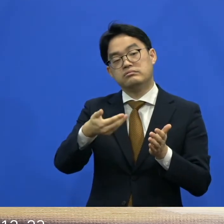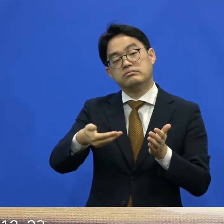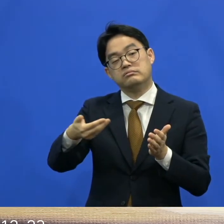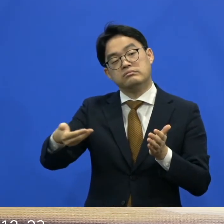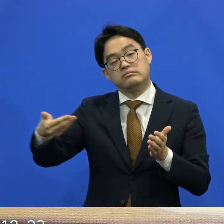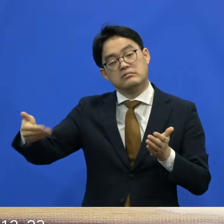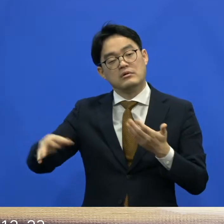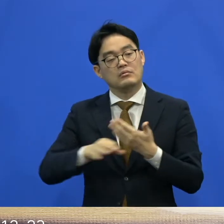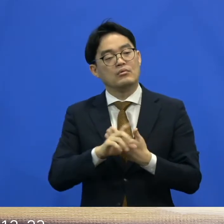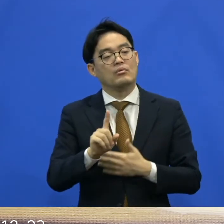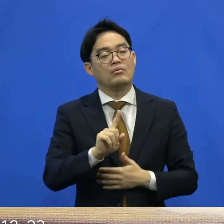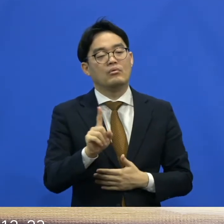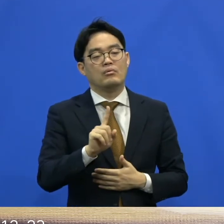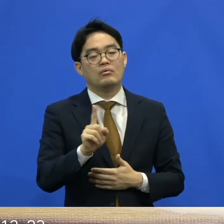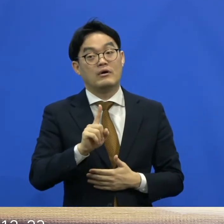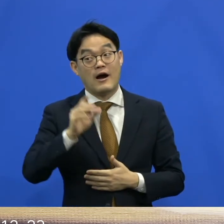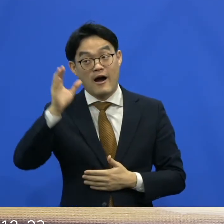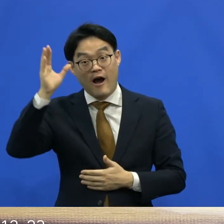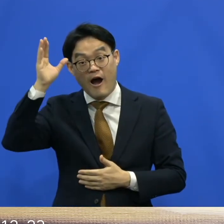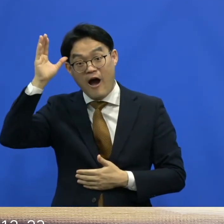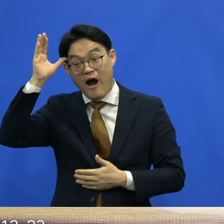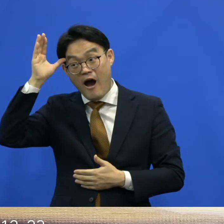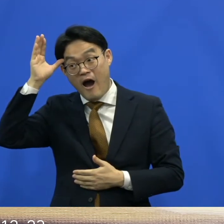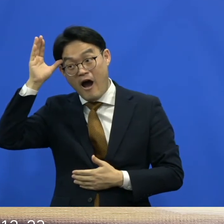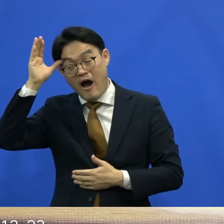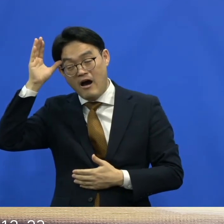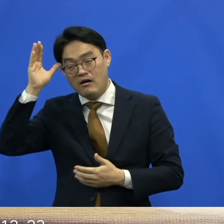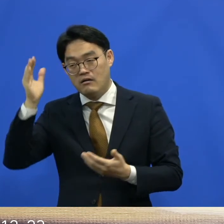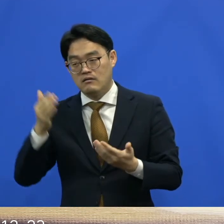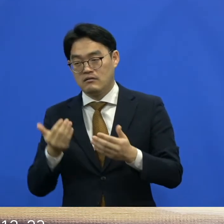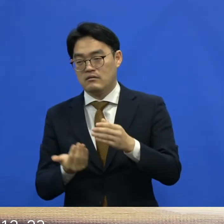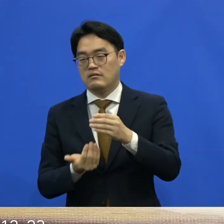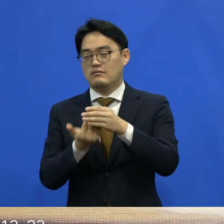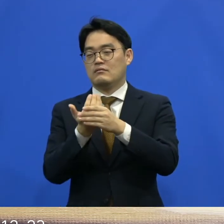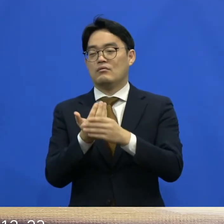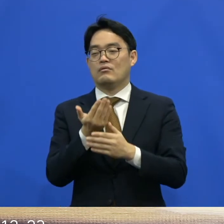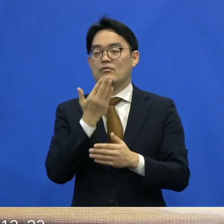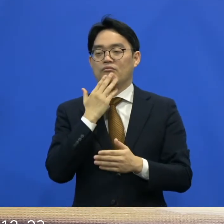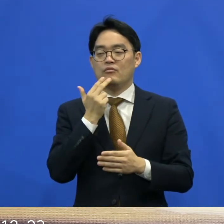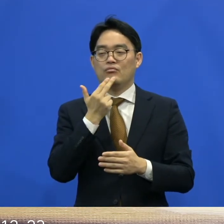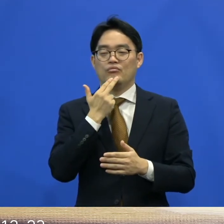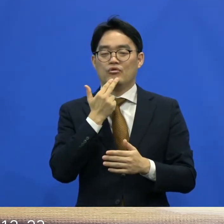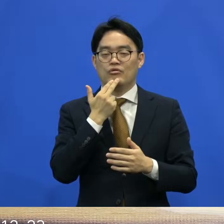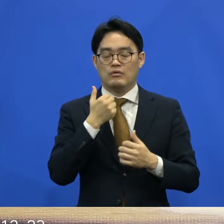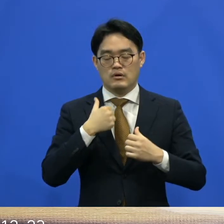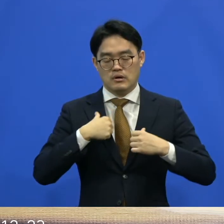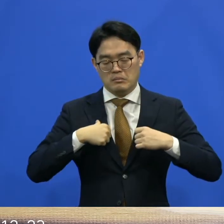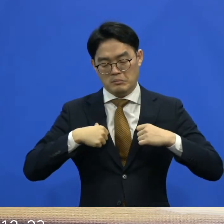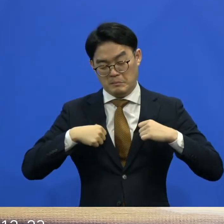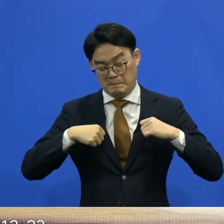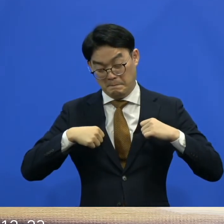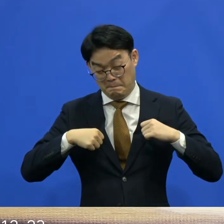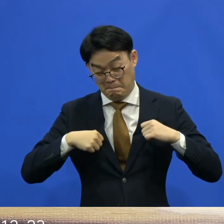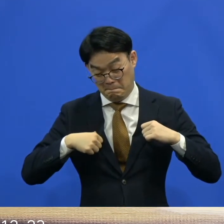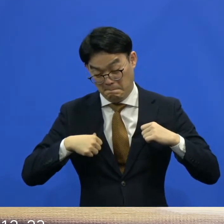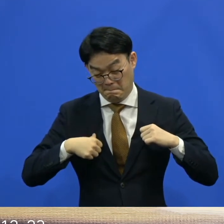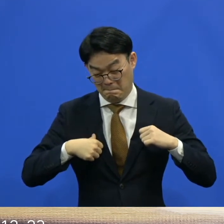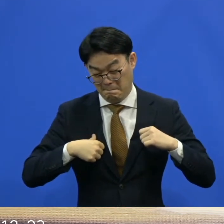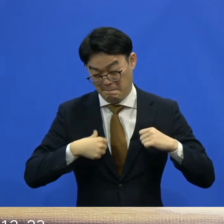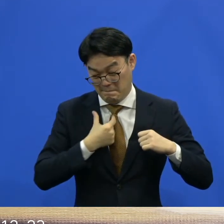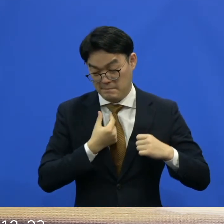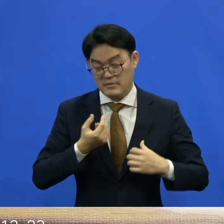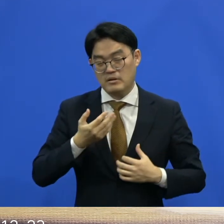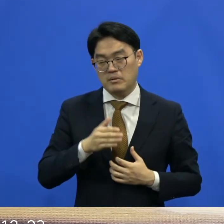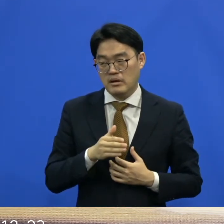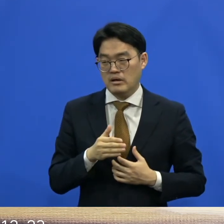기대하고는 있지만 아무 일도 일어나지 않아요. 그런데 포기하고 싶어요. 그러나 하기에는 너무 미련이 있는 거.